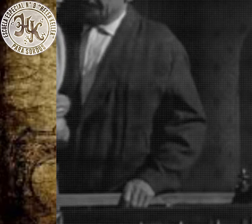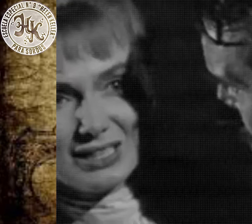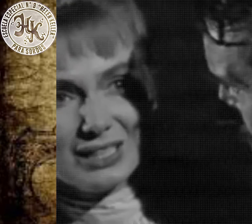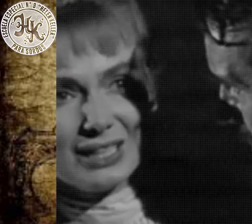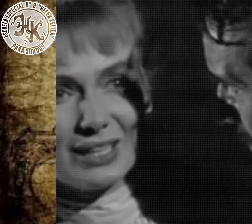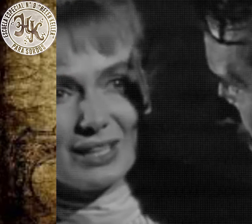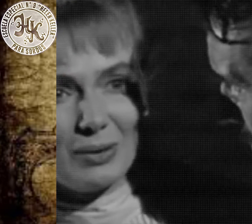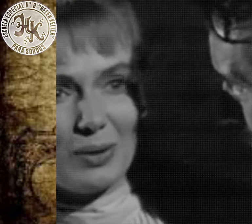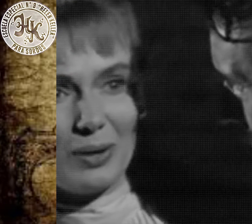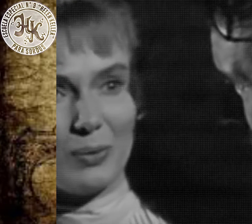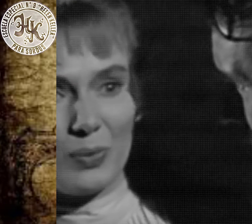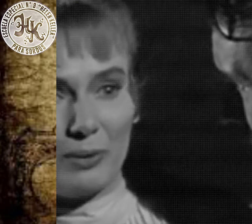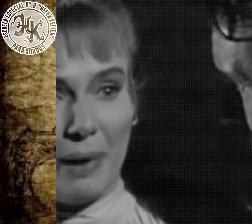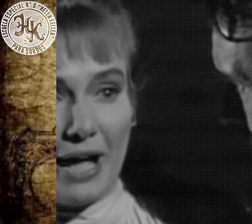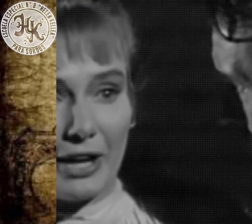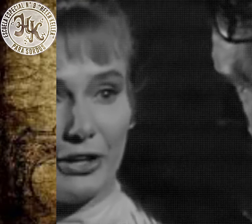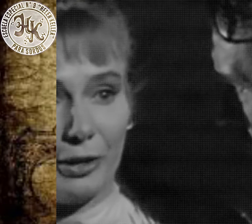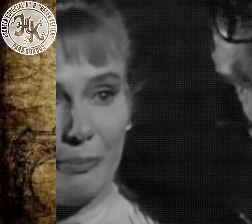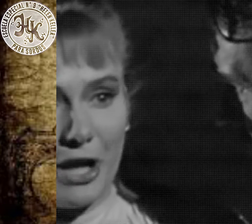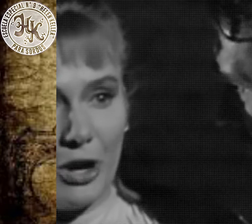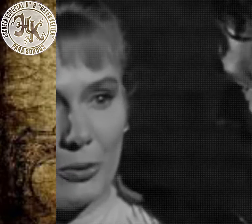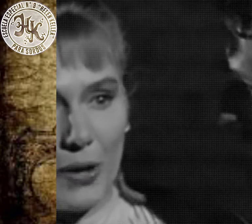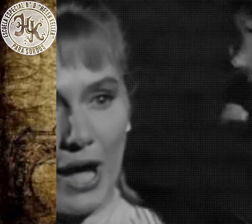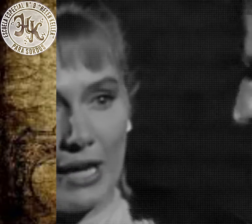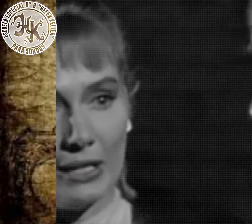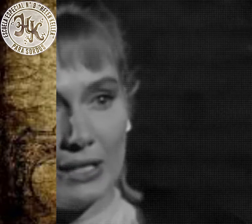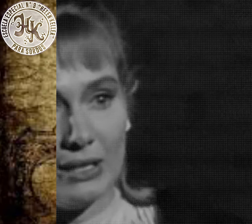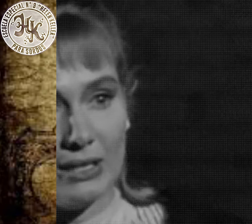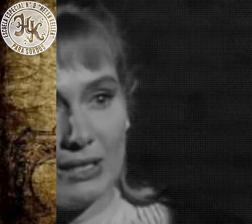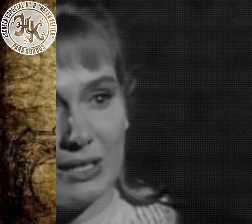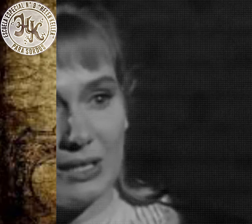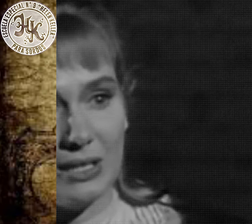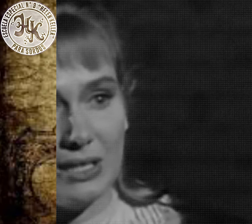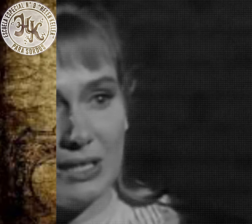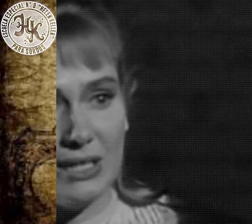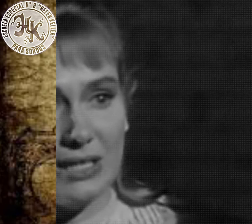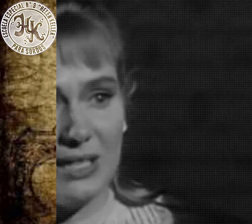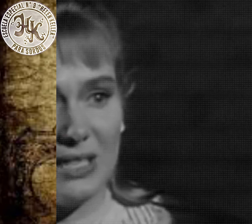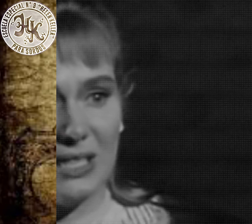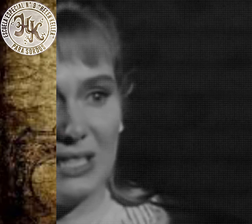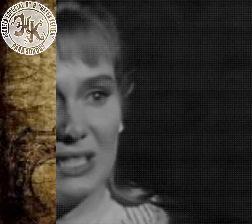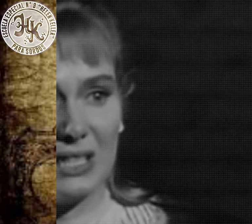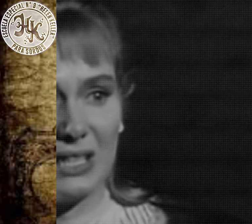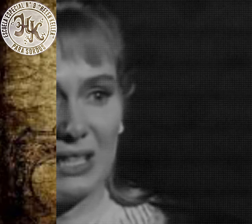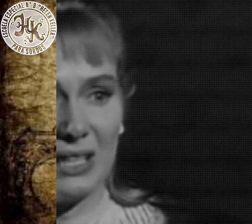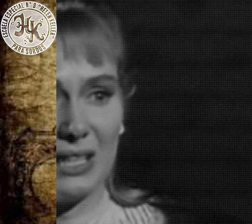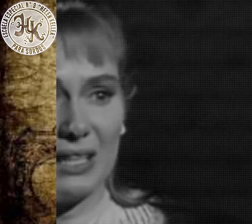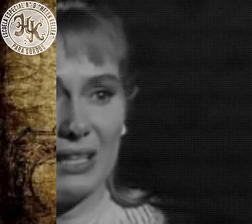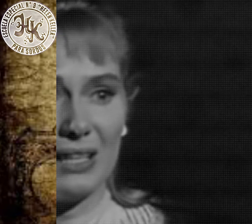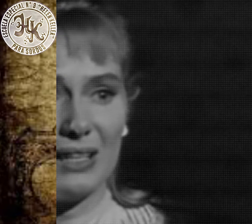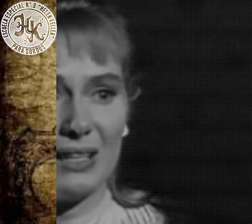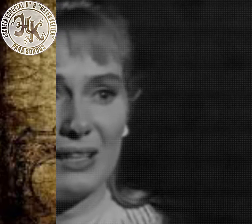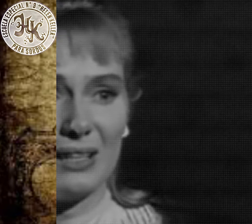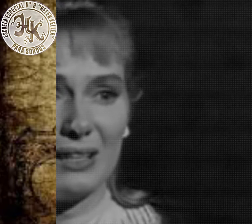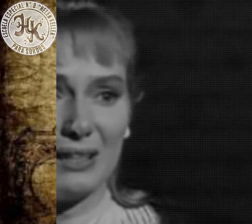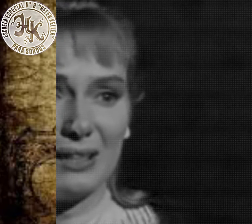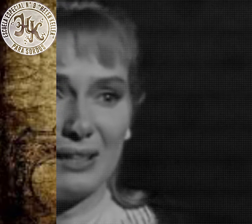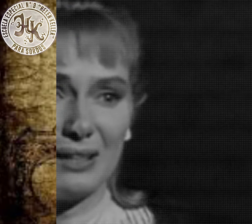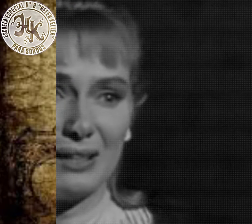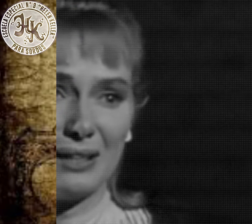Doctor, se pondrá bien, mi niña. Mañana por la mañana estará rompiendo otra vez los barrotes de la